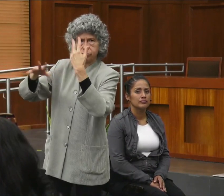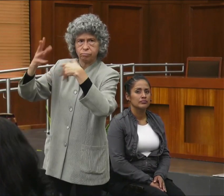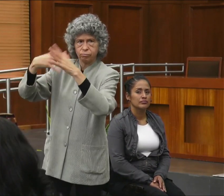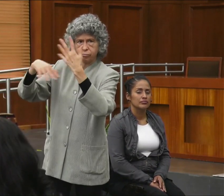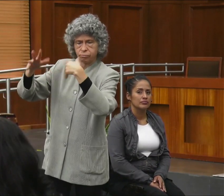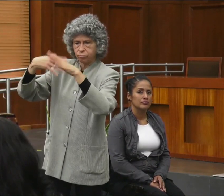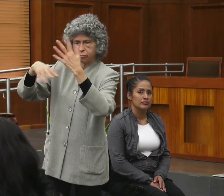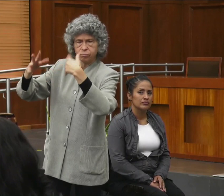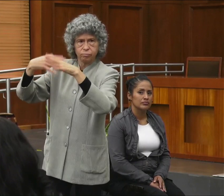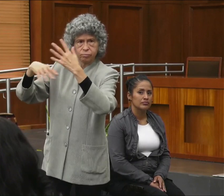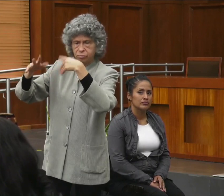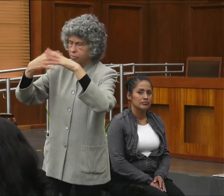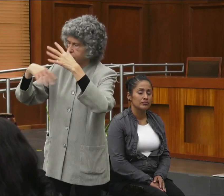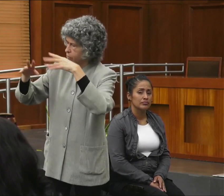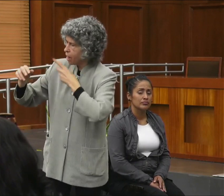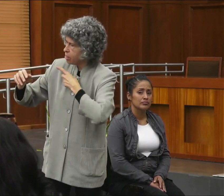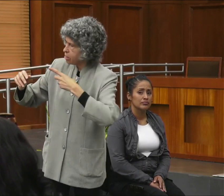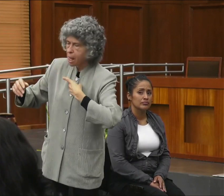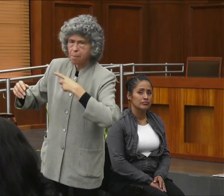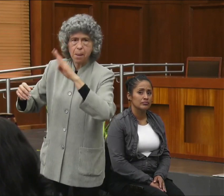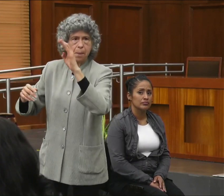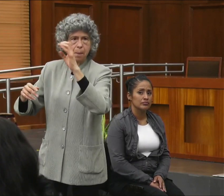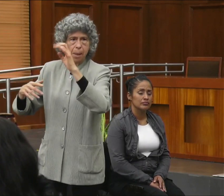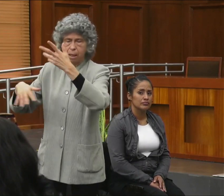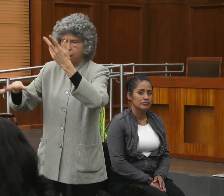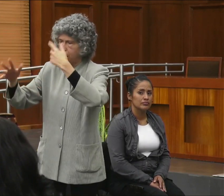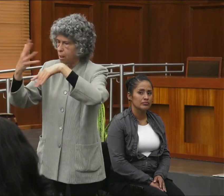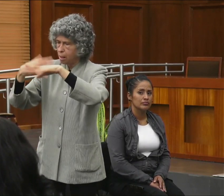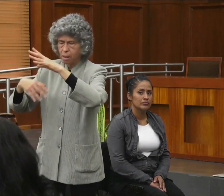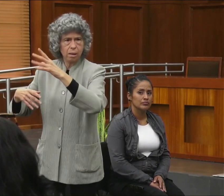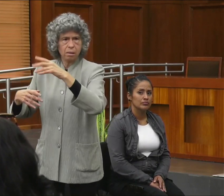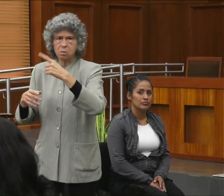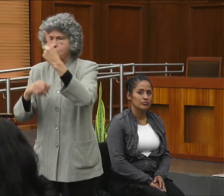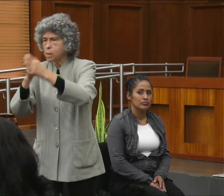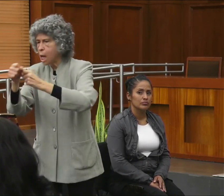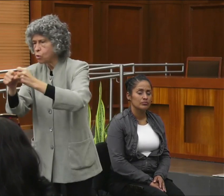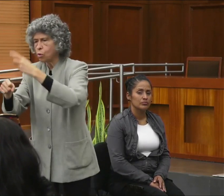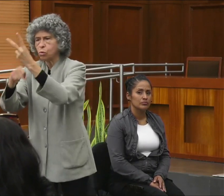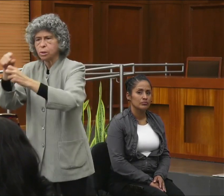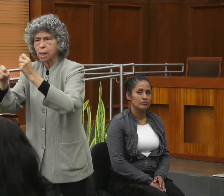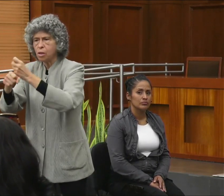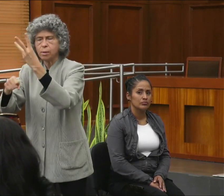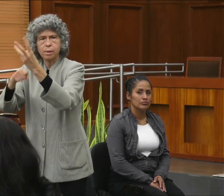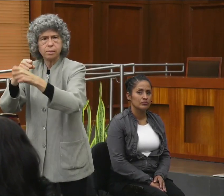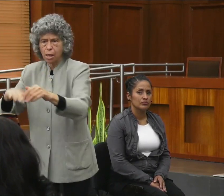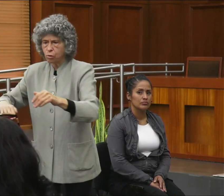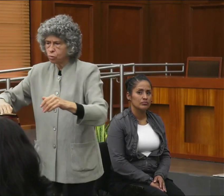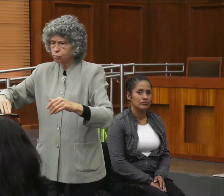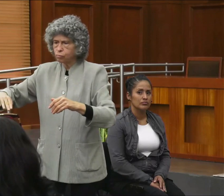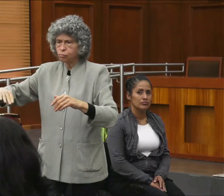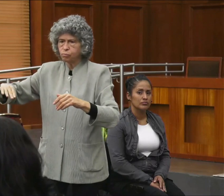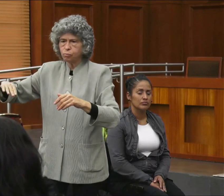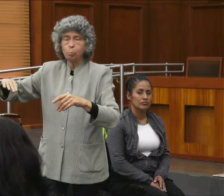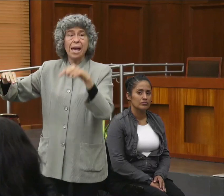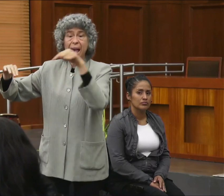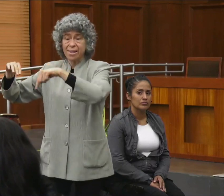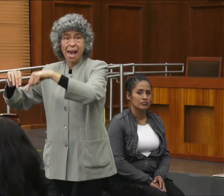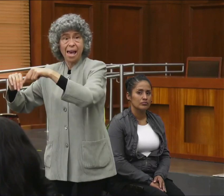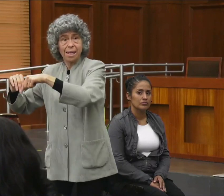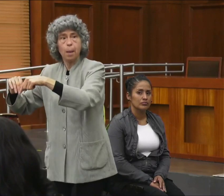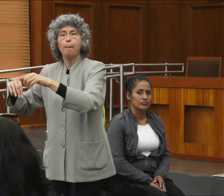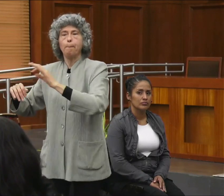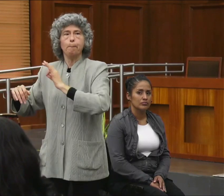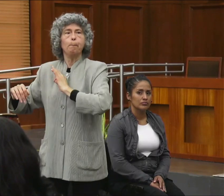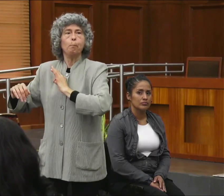que es su lenguaje materno o su lenguaje natural. Desde bebés es el lenguaje que ellos están aprendiendo desde pequeñitos, es con el lenguaje